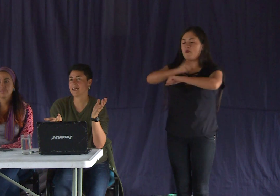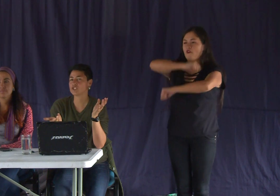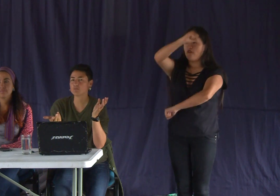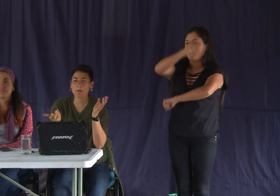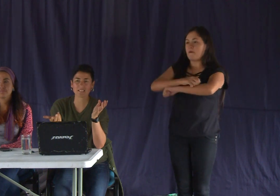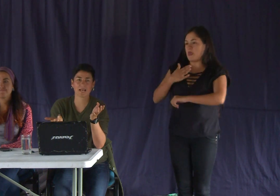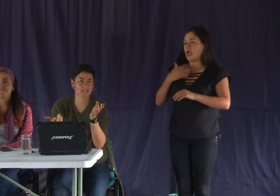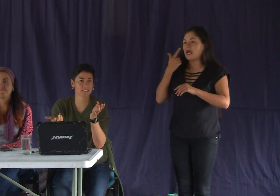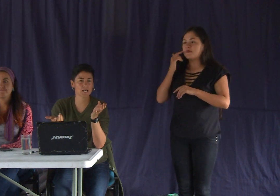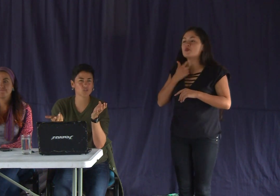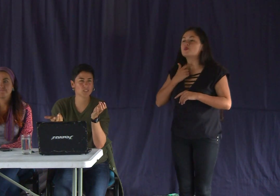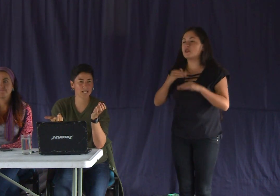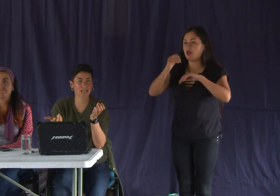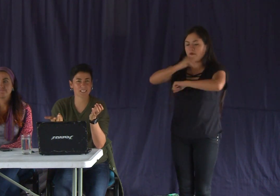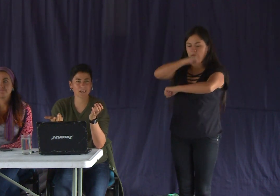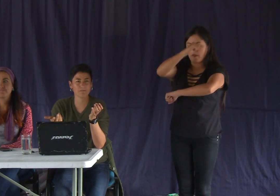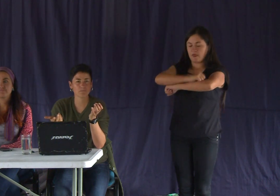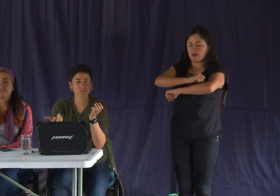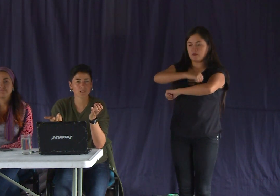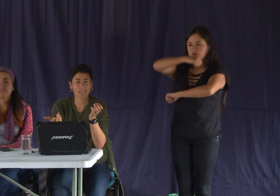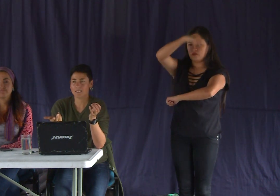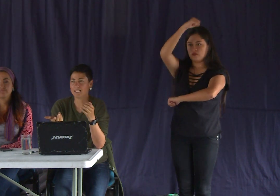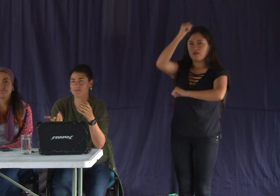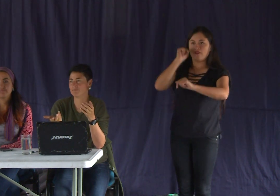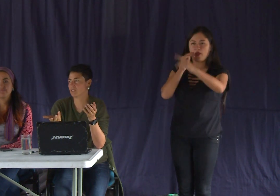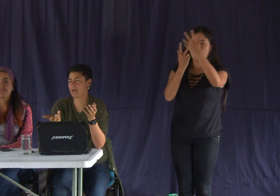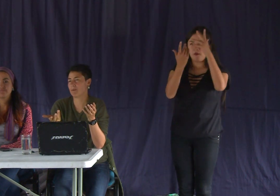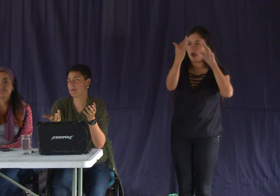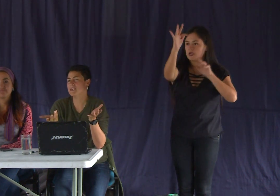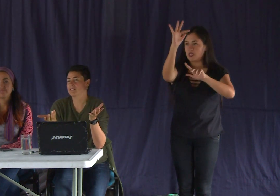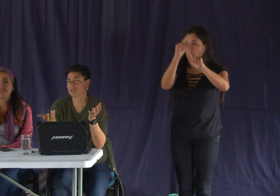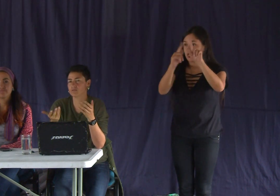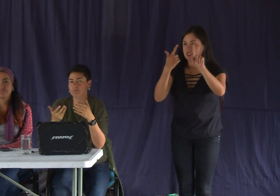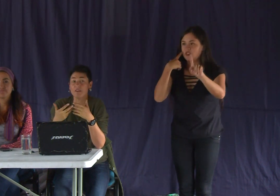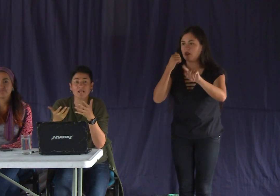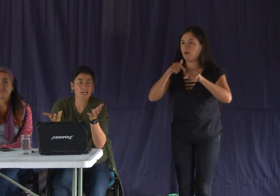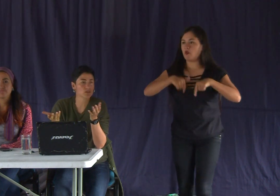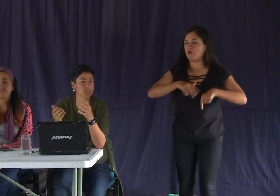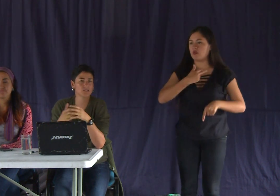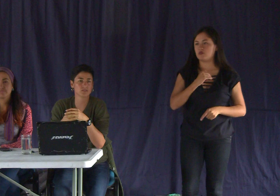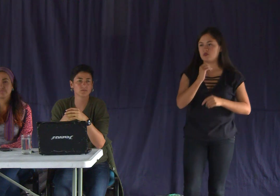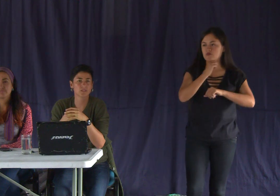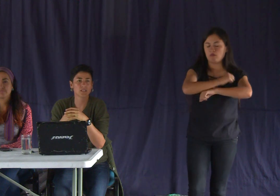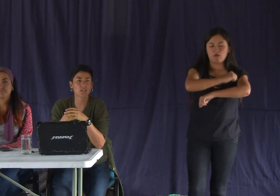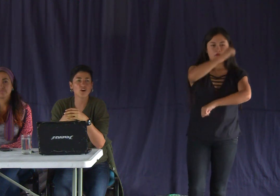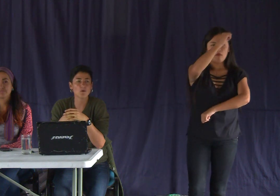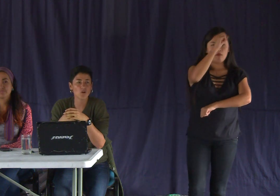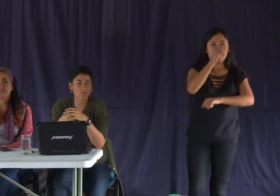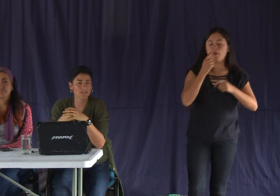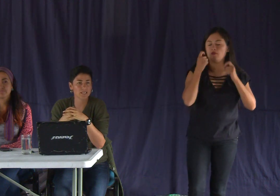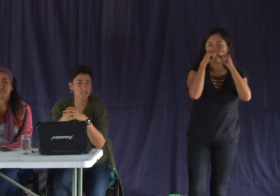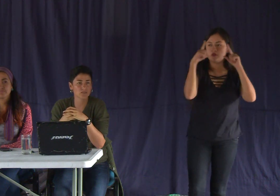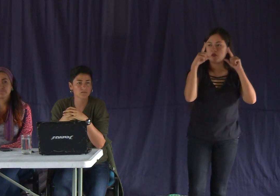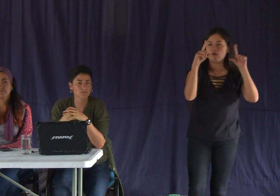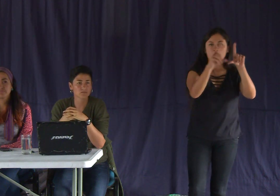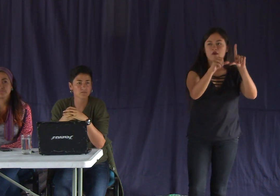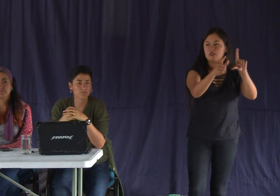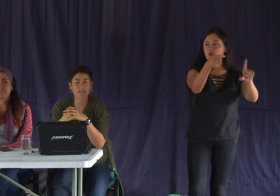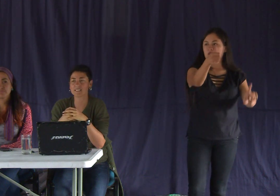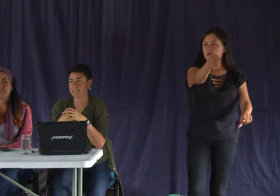sea, esos paisajes que ellos tienen allá, o sea, para mí eso es un privilegio, creo yo. ¿Y cómo lo han